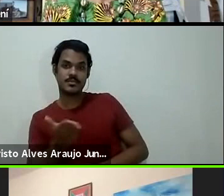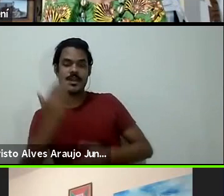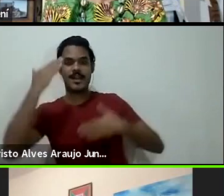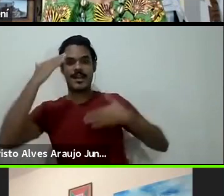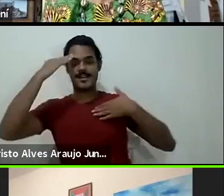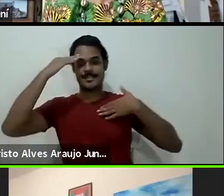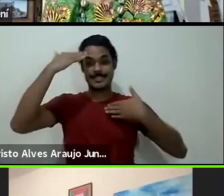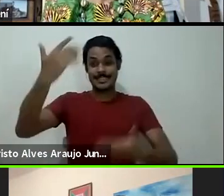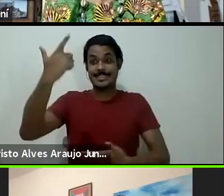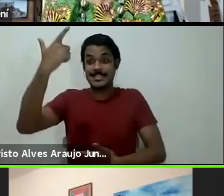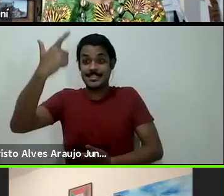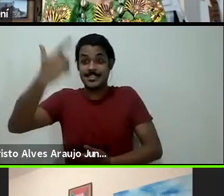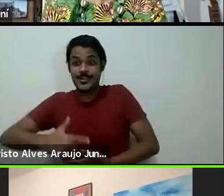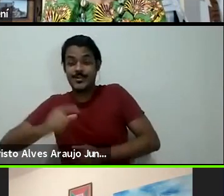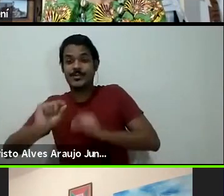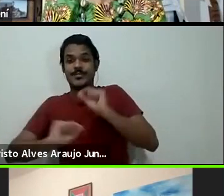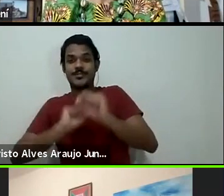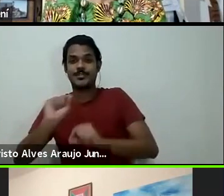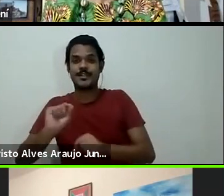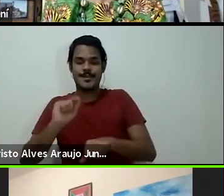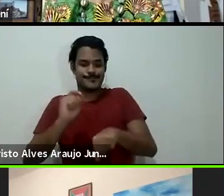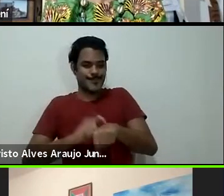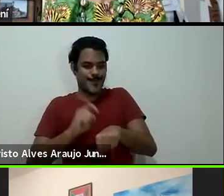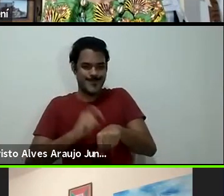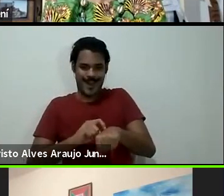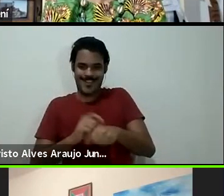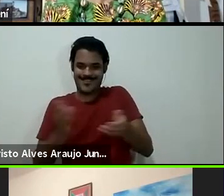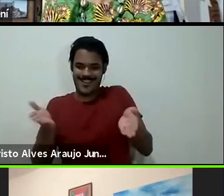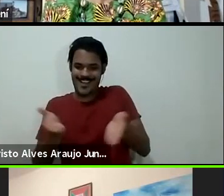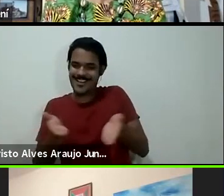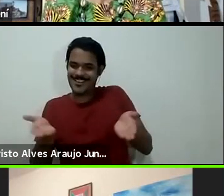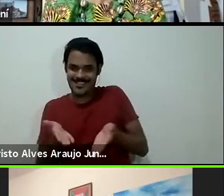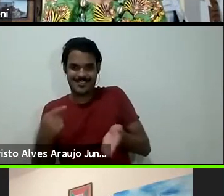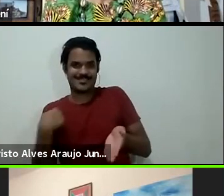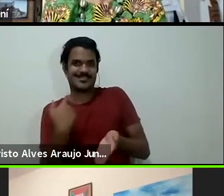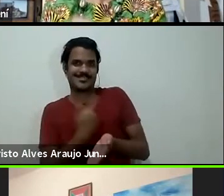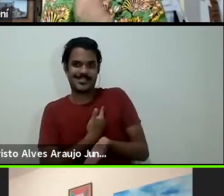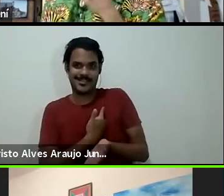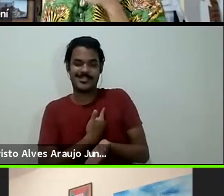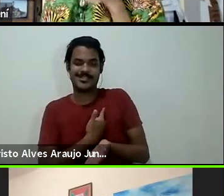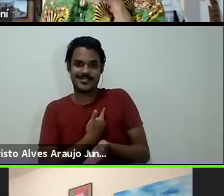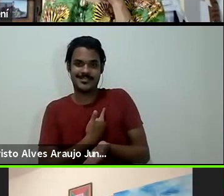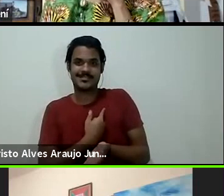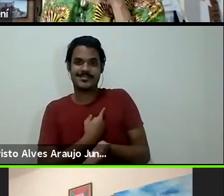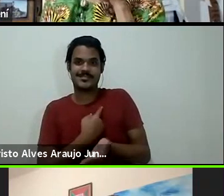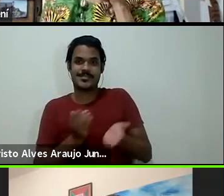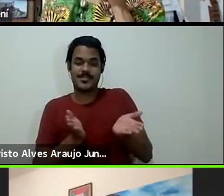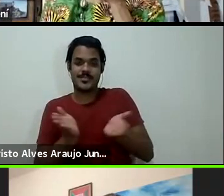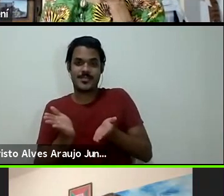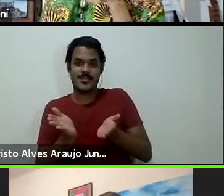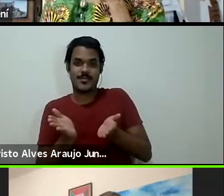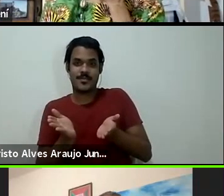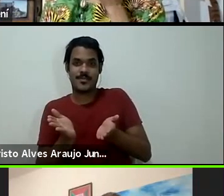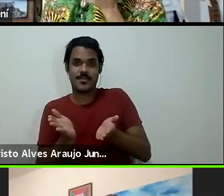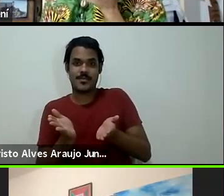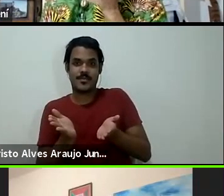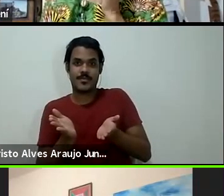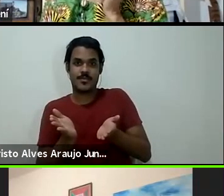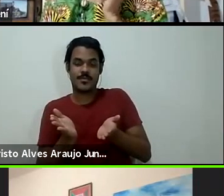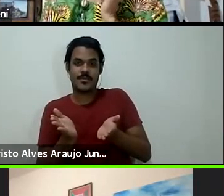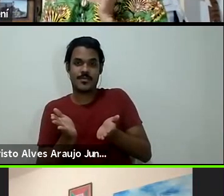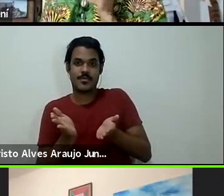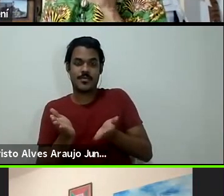uma vez por esse momento e dizer que, como eu falei antes, os